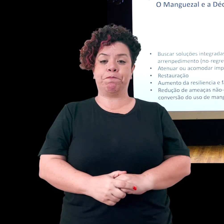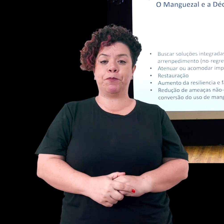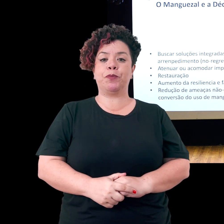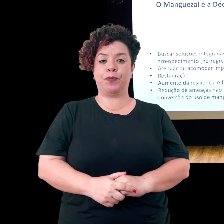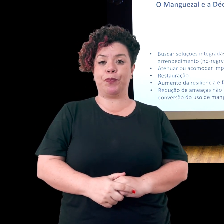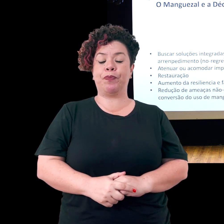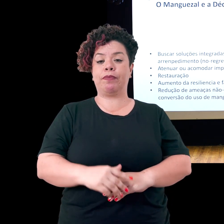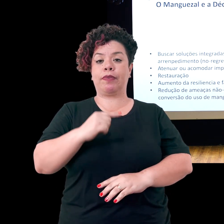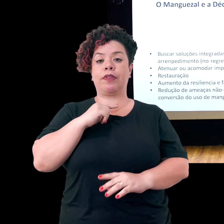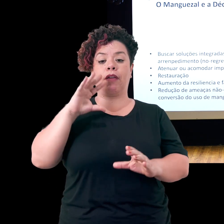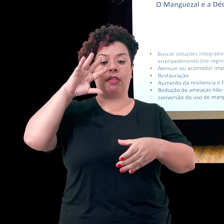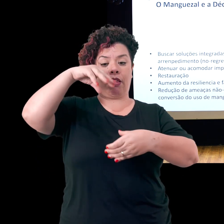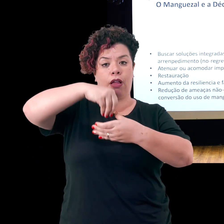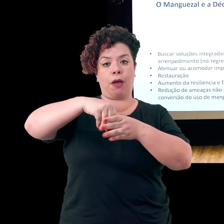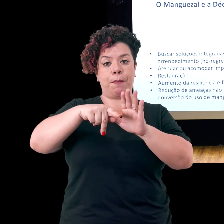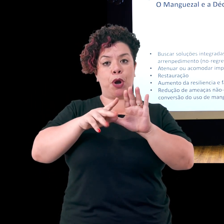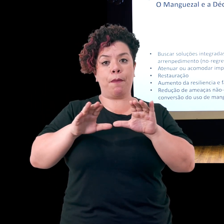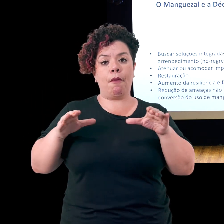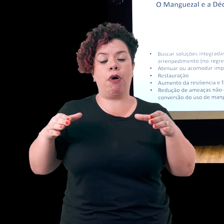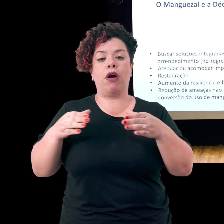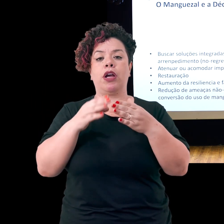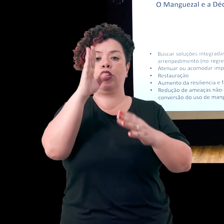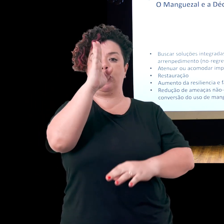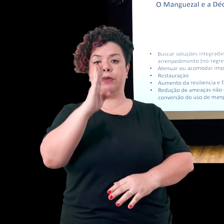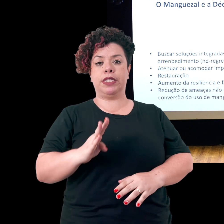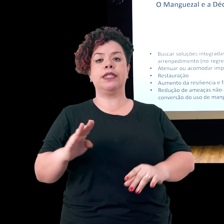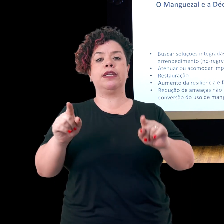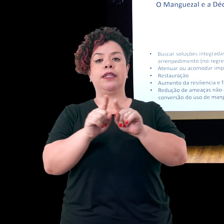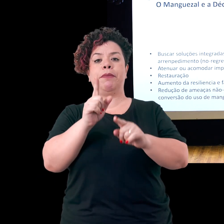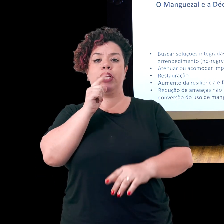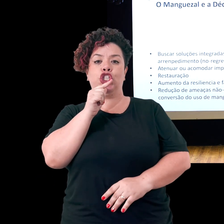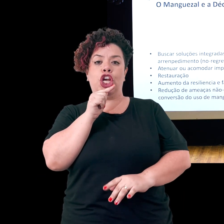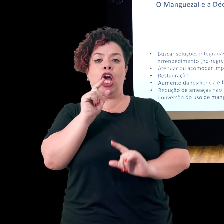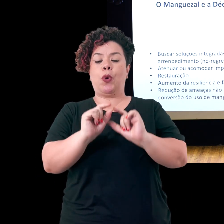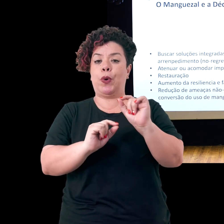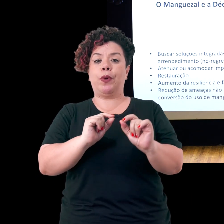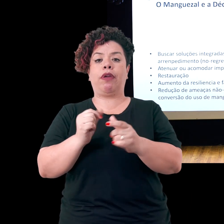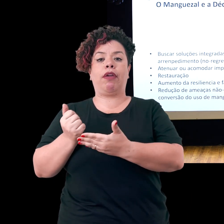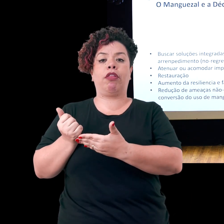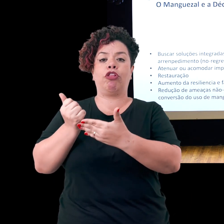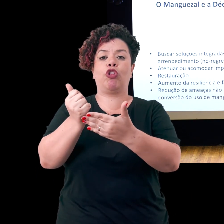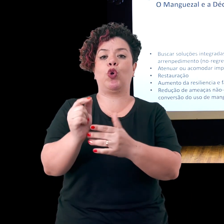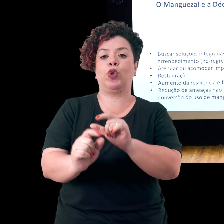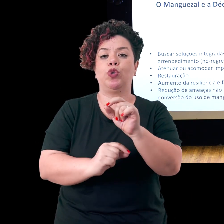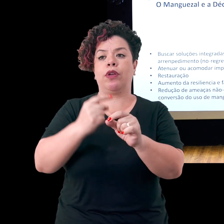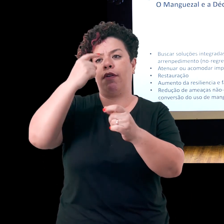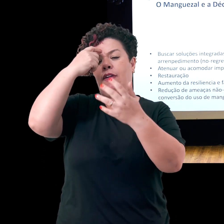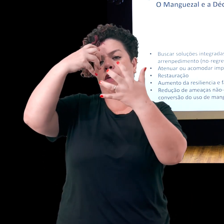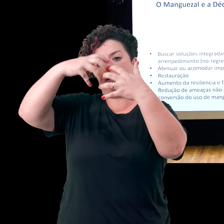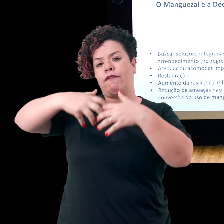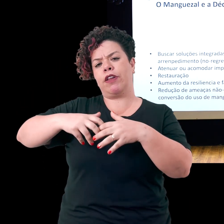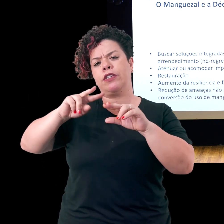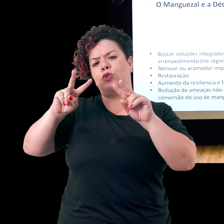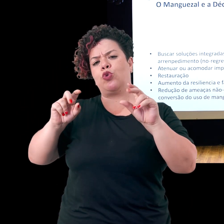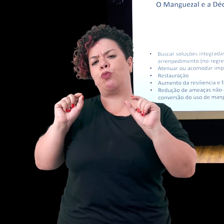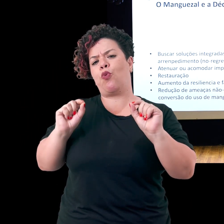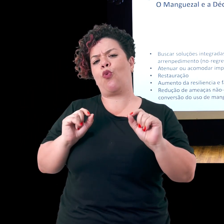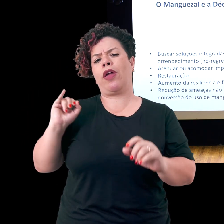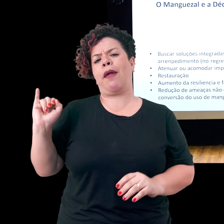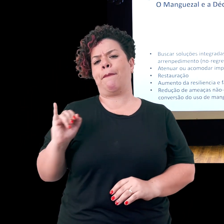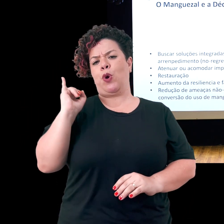dentro da Rede Brasileira de Monitoramento de Hábitats Bentônicos, e que trouxe algumas reflexões sobre o que